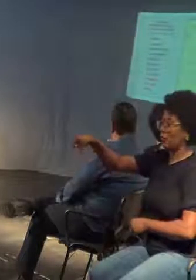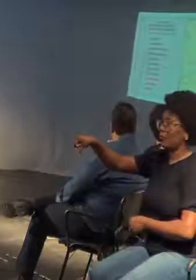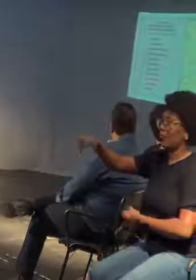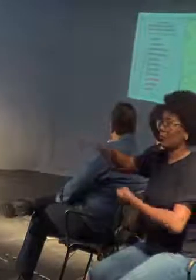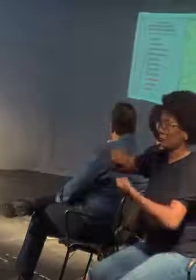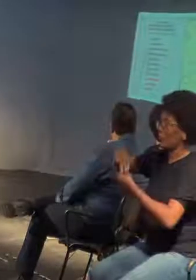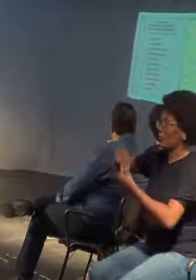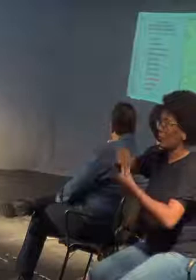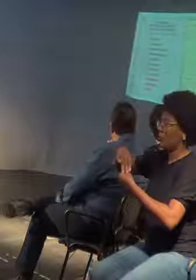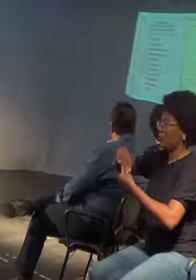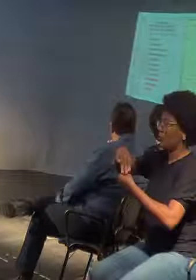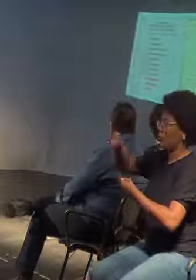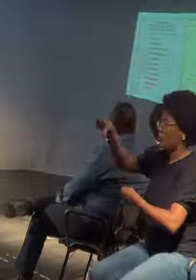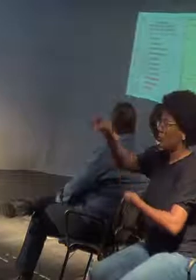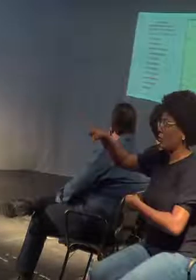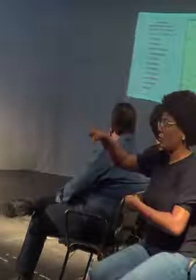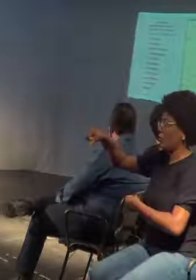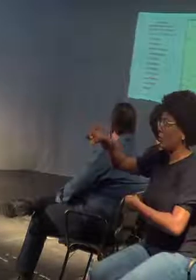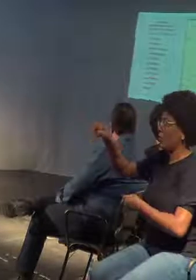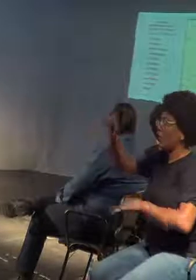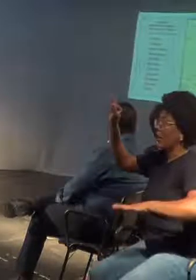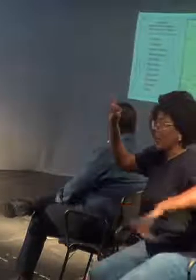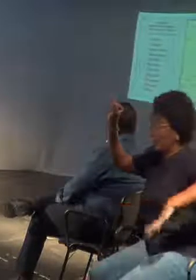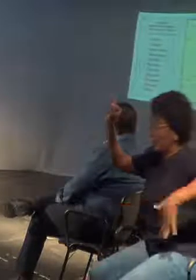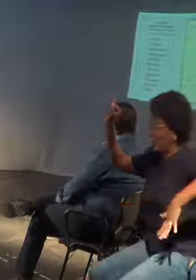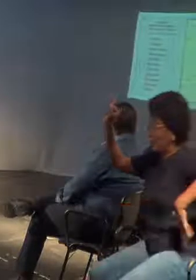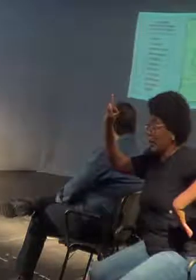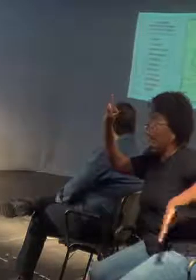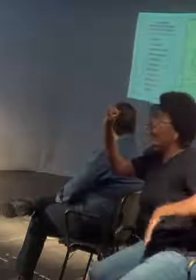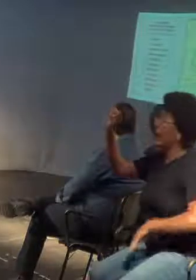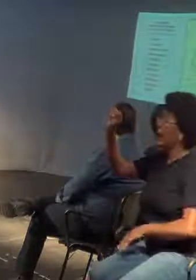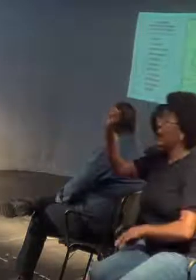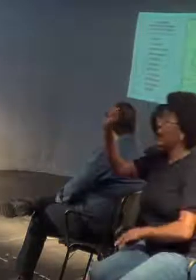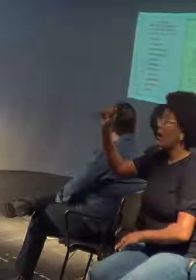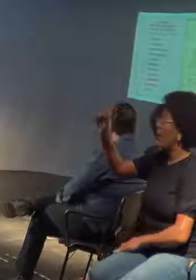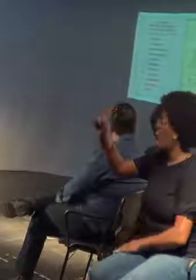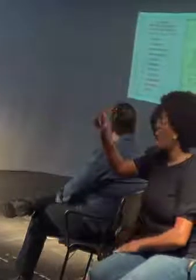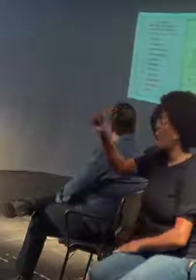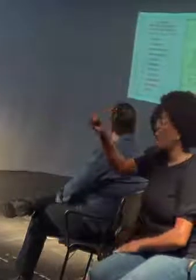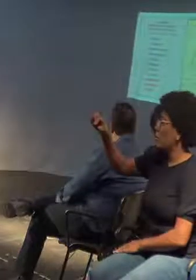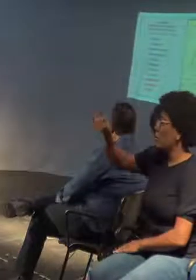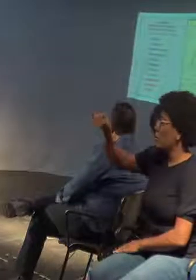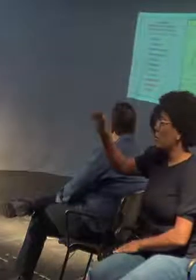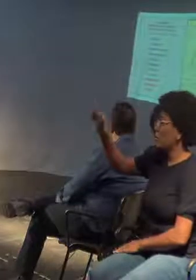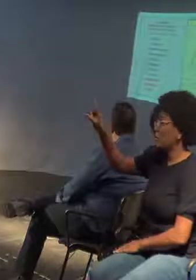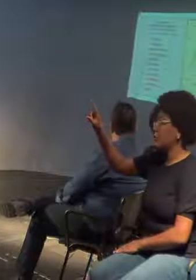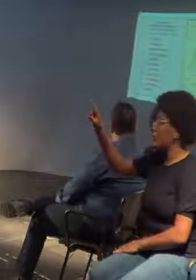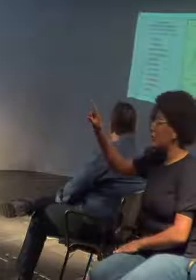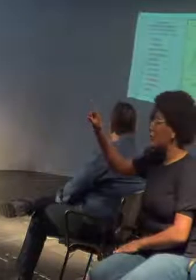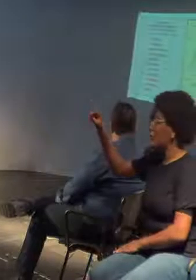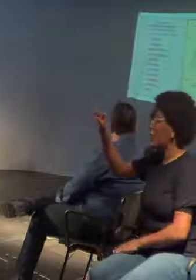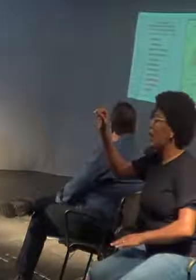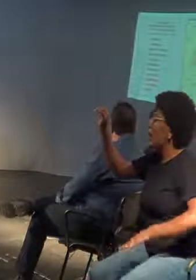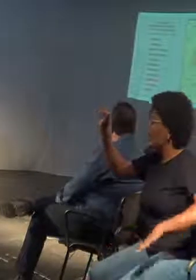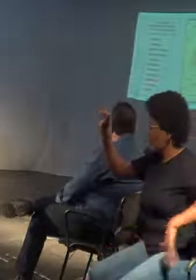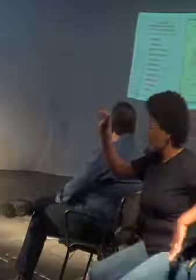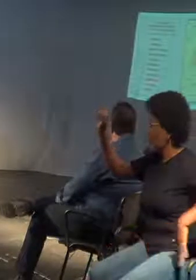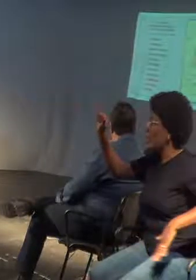Seria Almadina, Itacaré e Itapé. Né? Então, esse seria o perímetro dos 11, no caso,